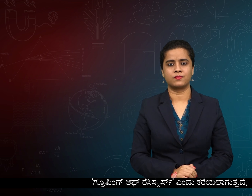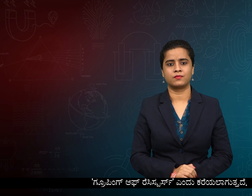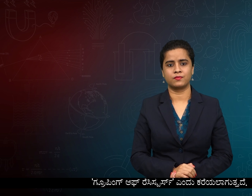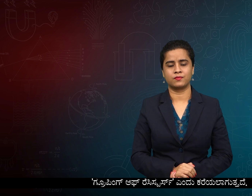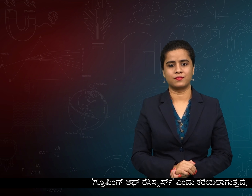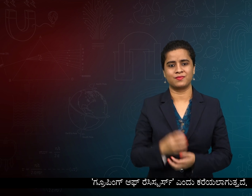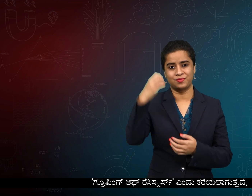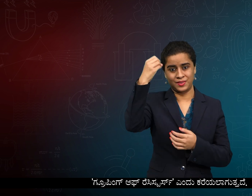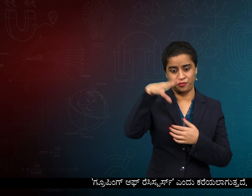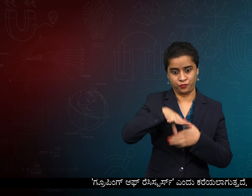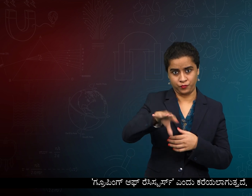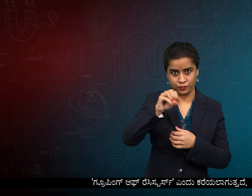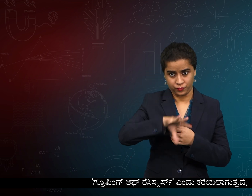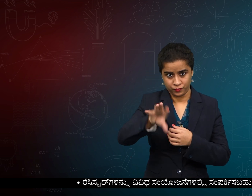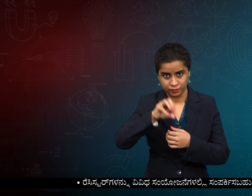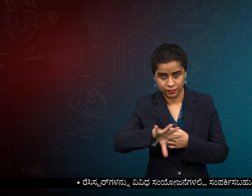ಎಂದು ಕರೆಯಲಾಗುತ್ತದೆ.